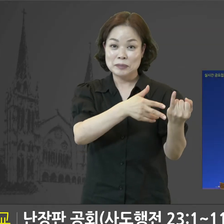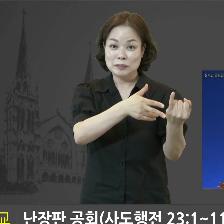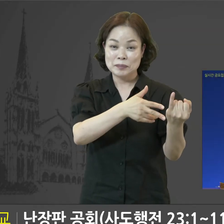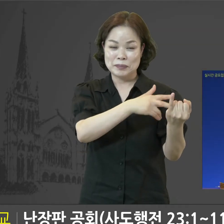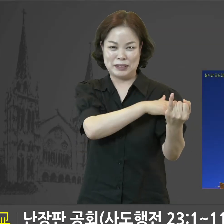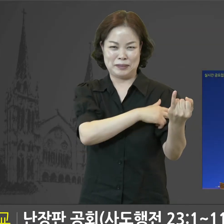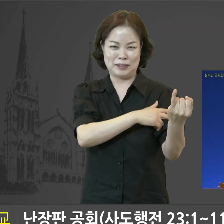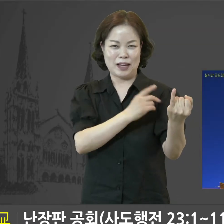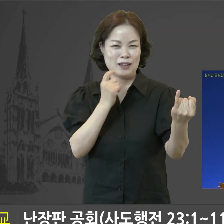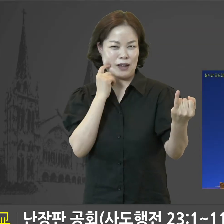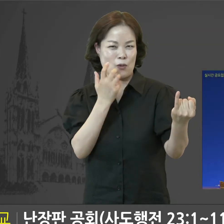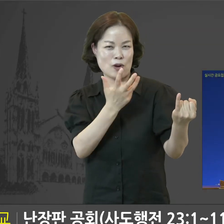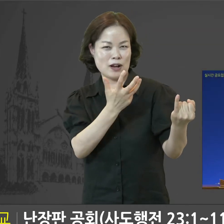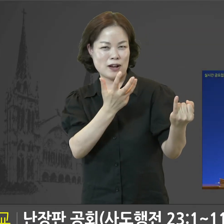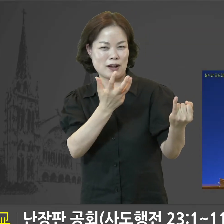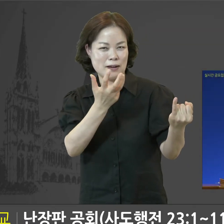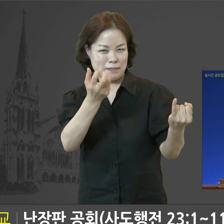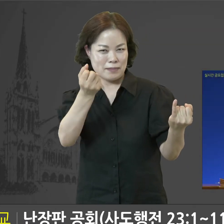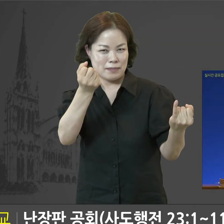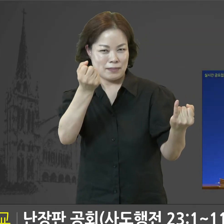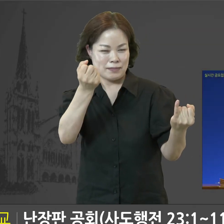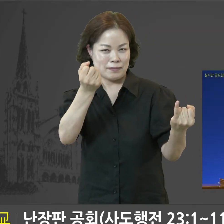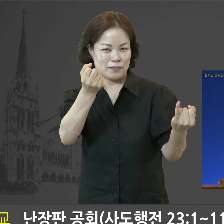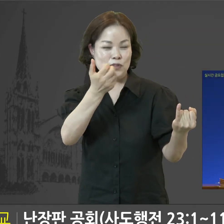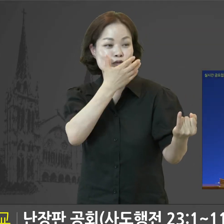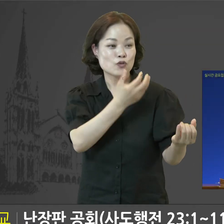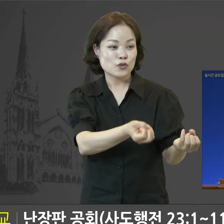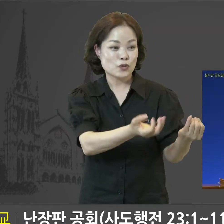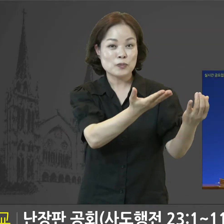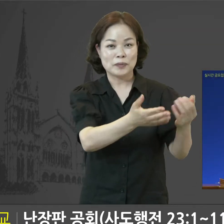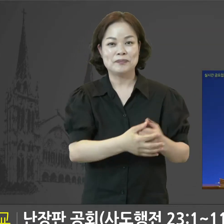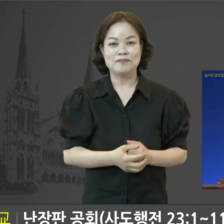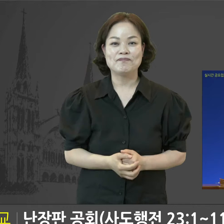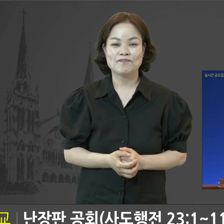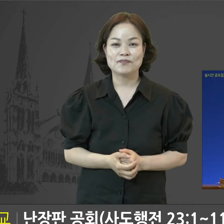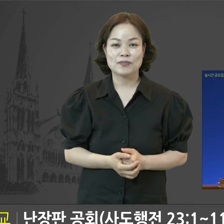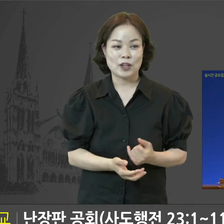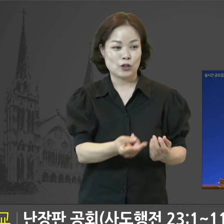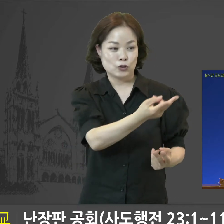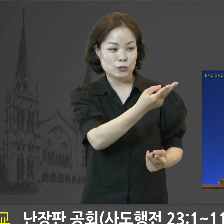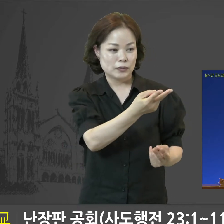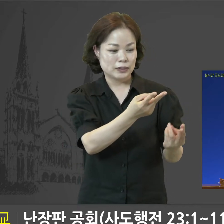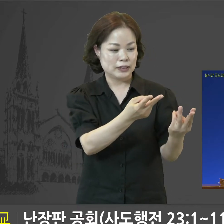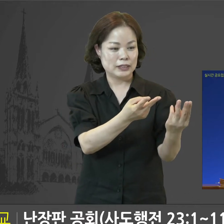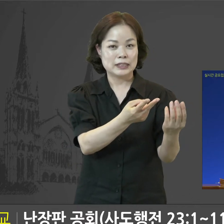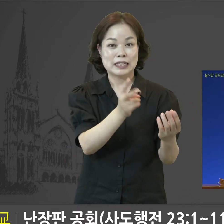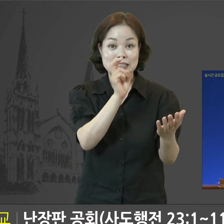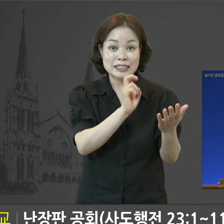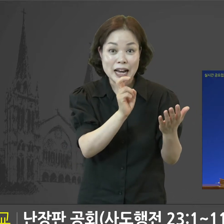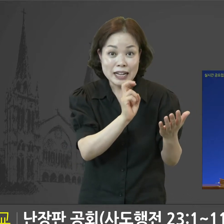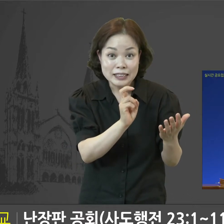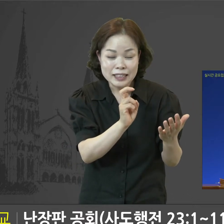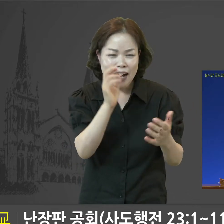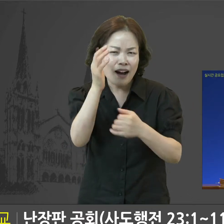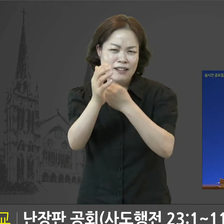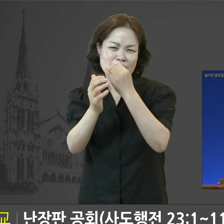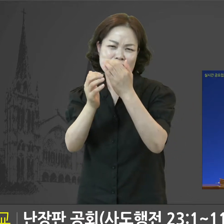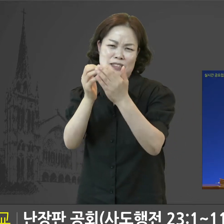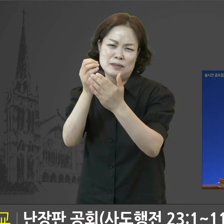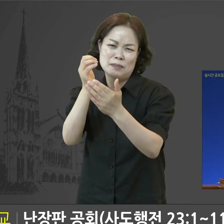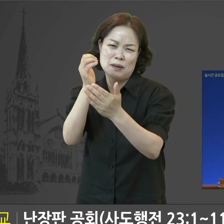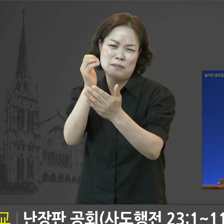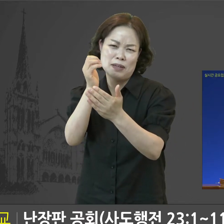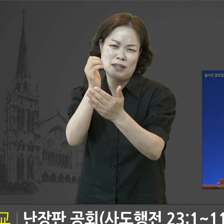하나님께 영광의 찬송 돌려주신 것을 축복합니다. 두 분의 찬양이 더욱더 하나님 앞에